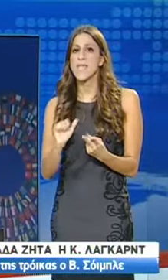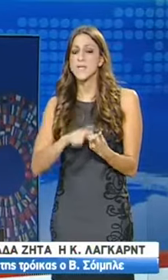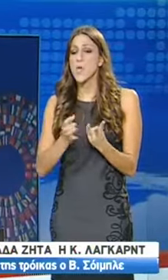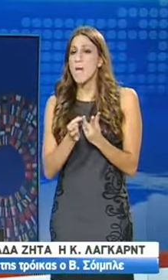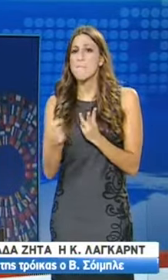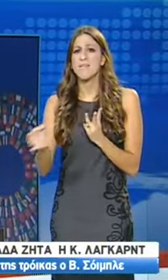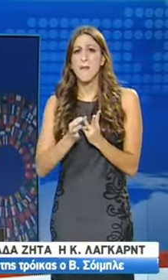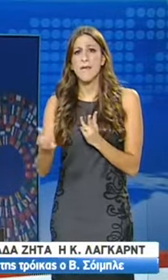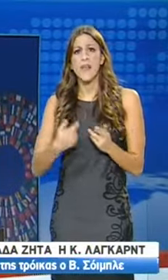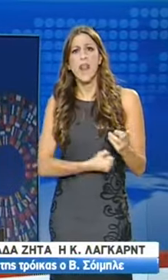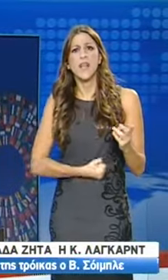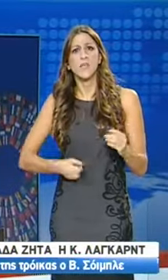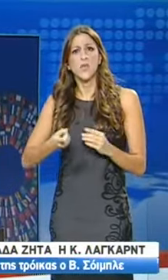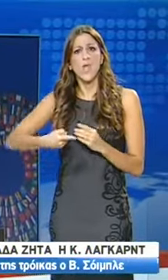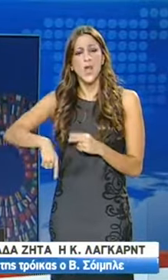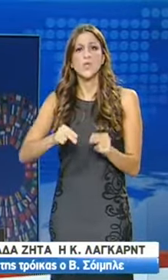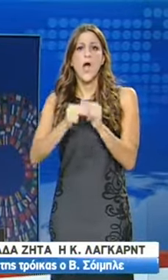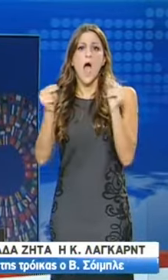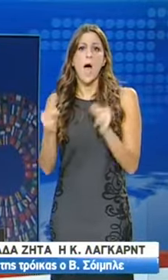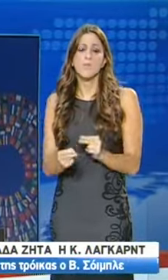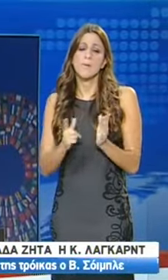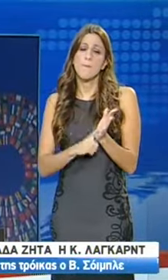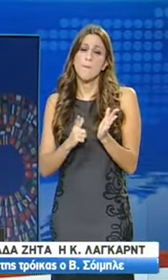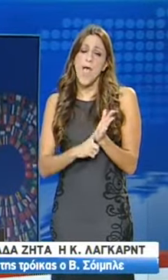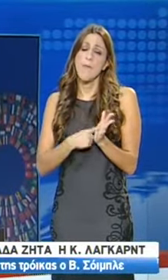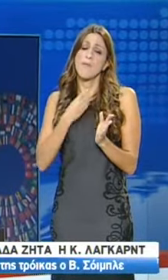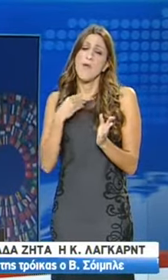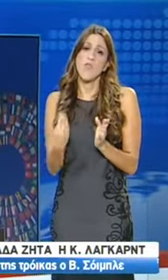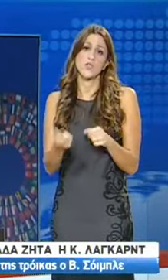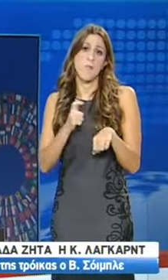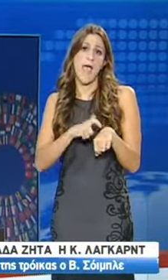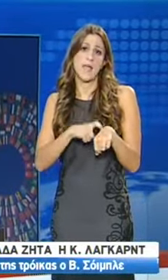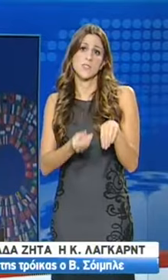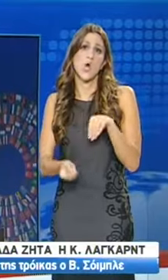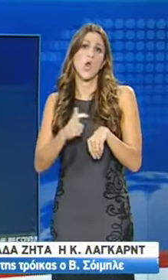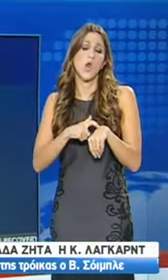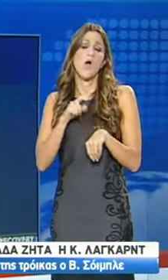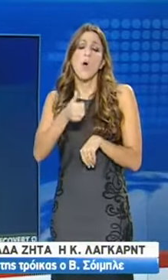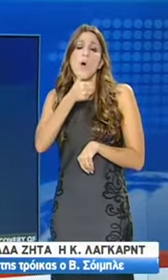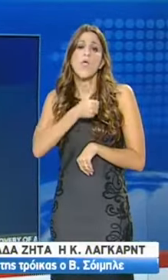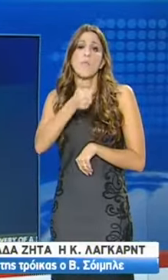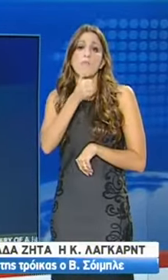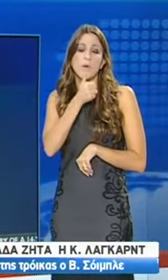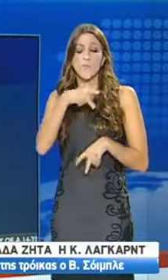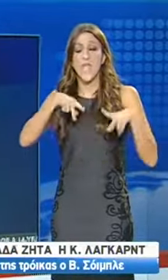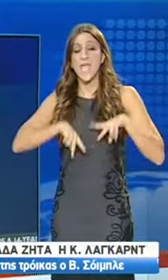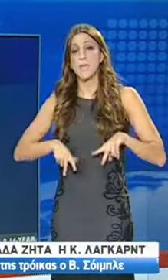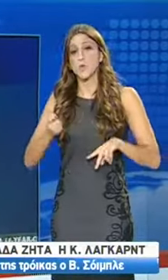ήδη έχουν ληφθεί, είναι απαραίτητος λίγος περισσότερος χρόνος. Ο Υπουργός Οικονομικών της Γερμανίας υποστήριξε από την πλευρά του ότι μια